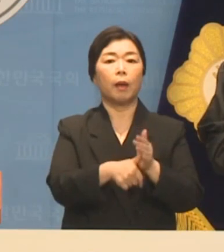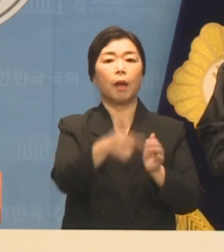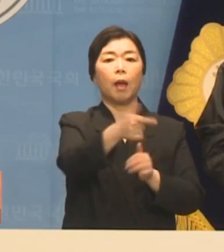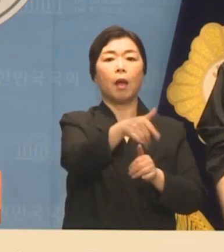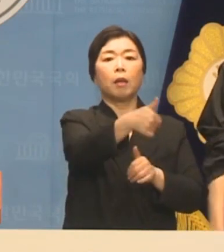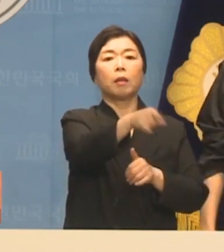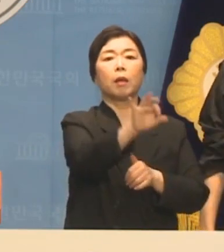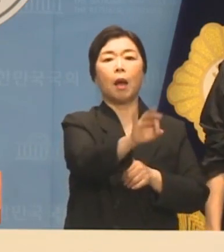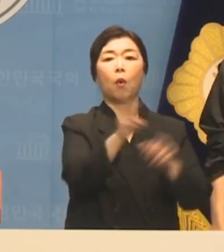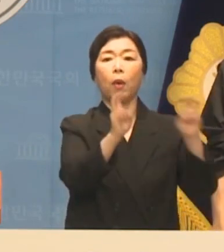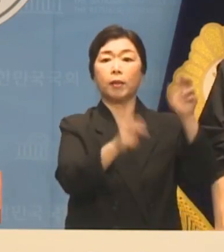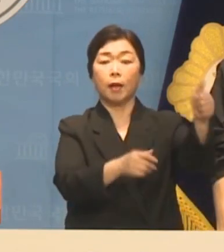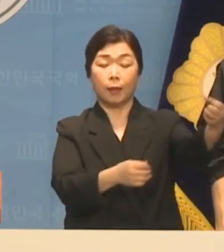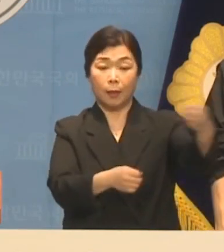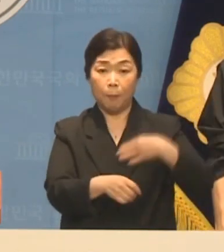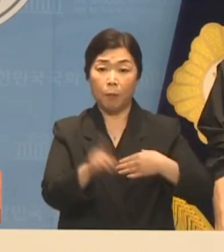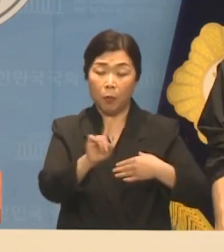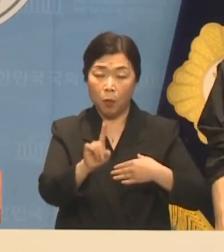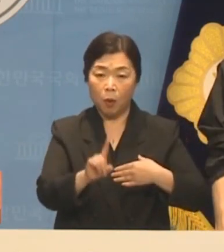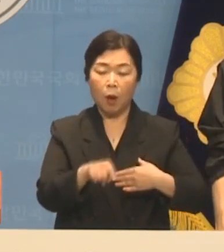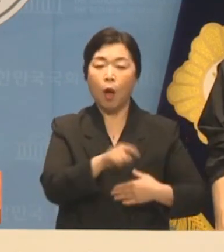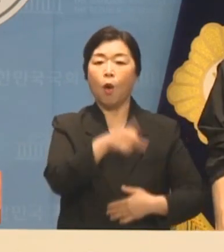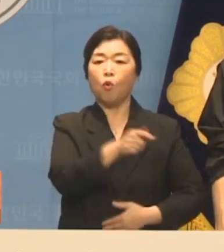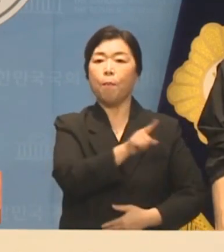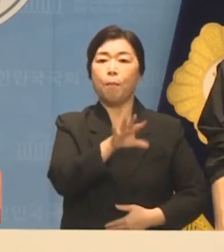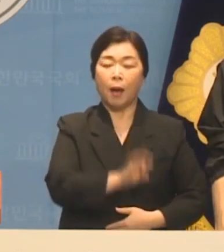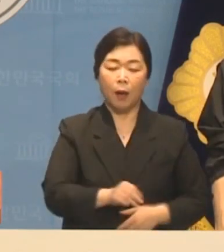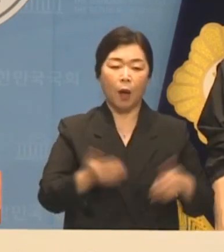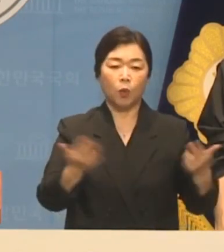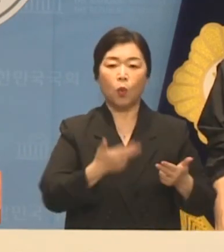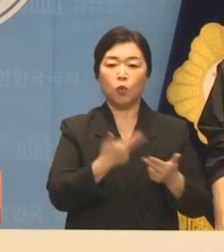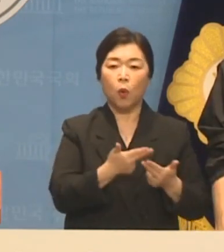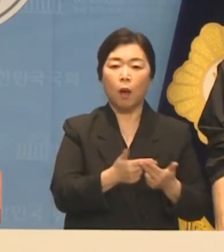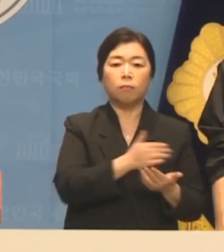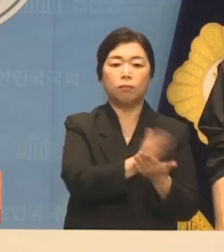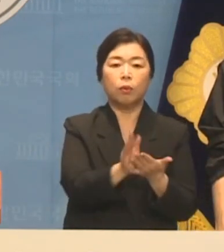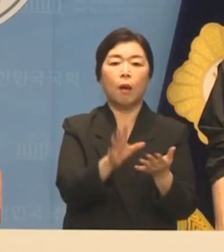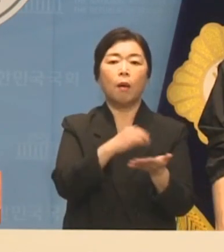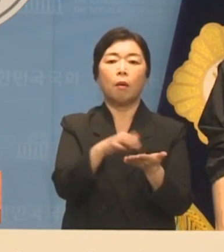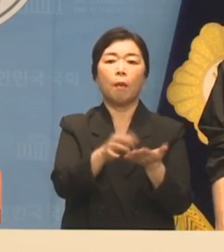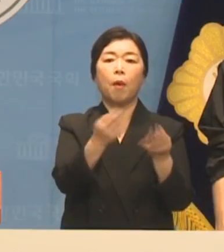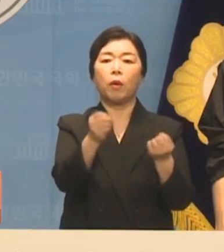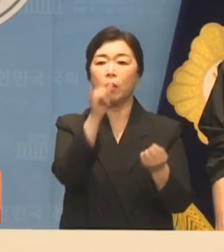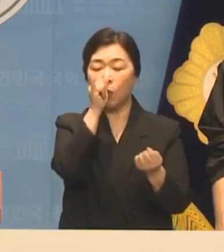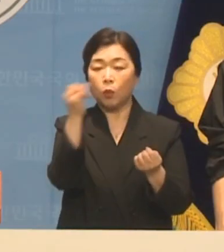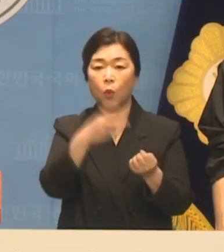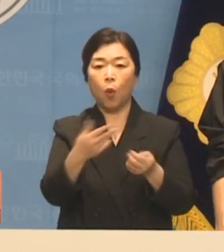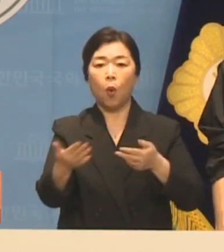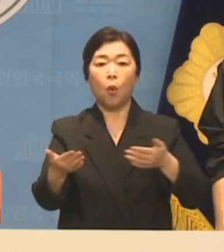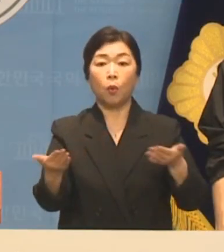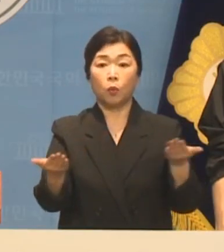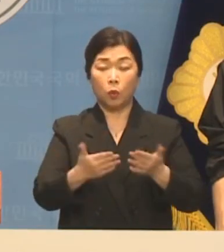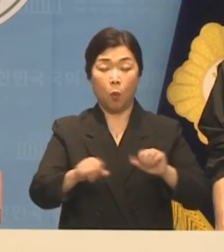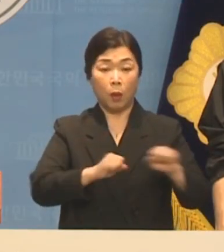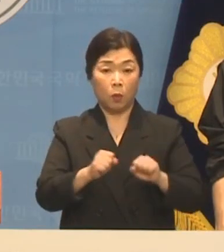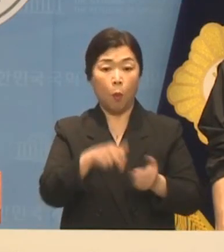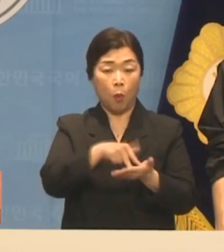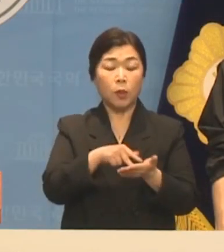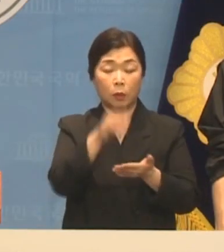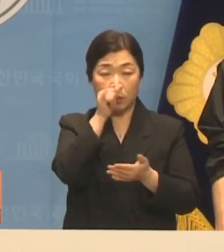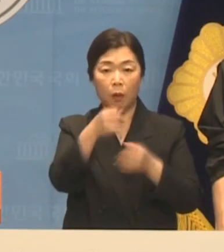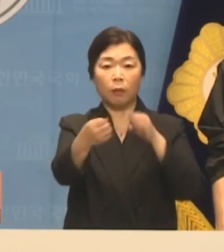쿠팡에 노동조합이 여러 개 있고 노조 활동을 보장하고 있습니다라고 답했습니다. 그뿐